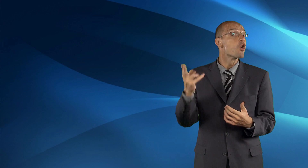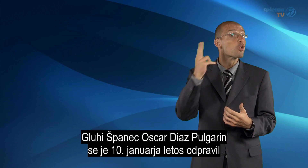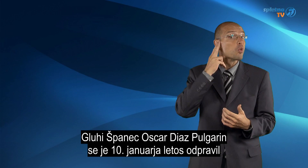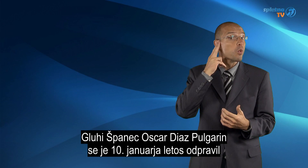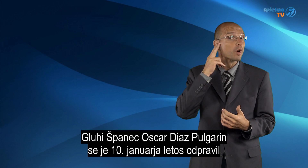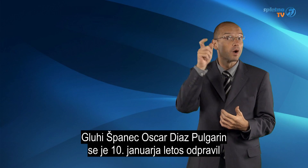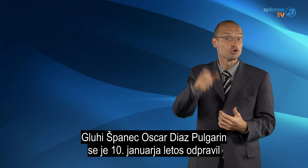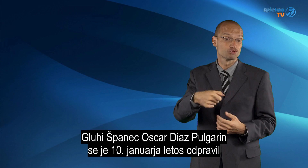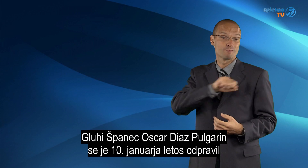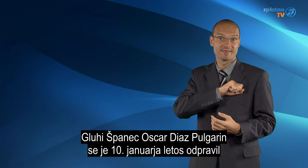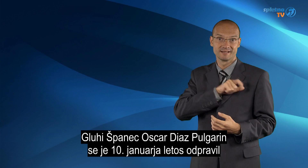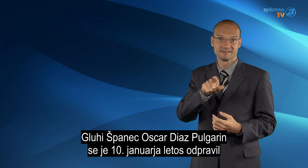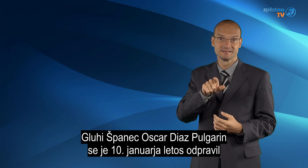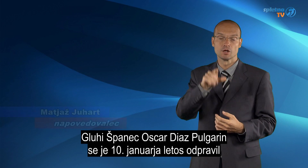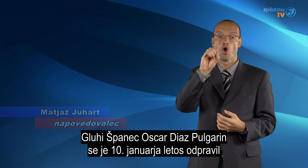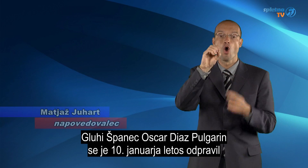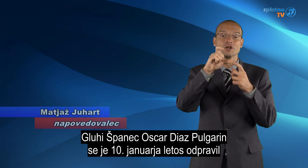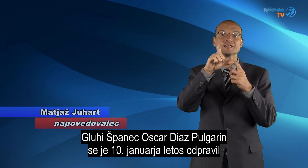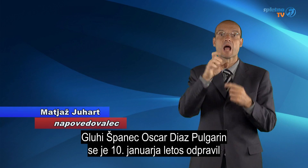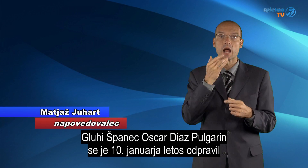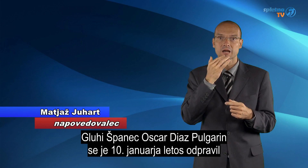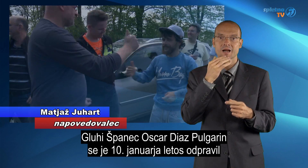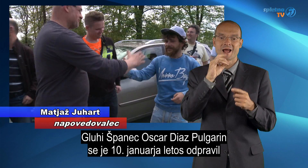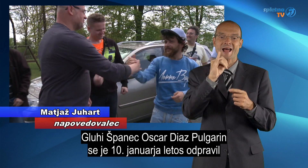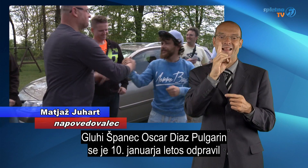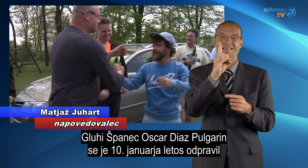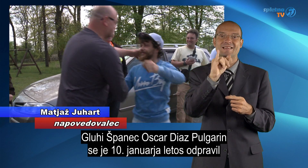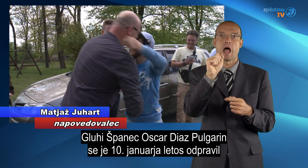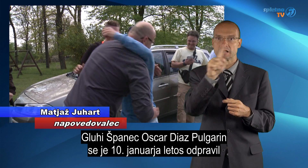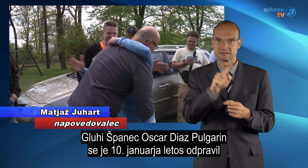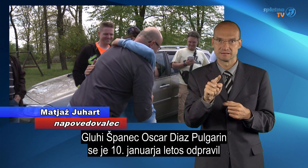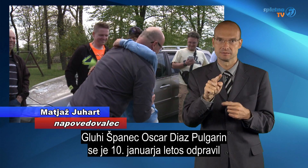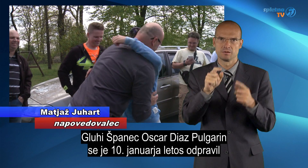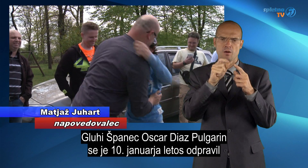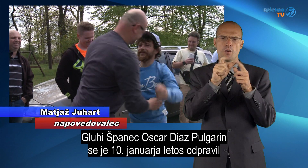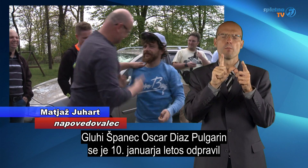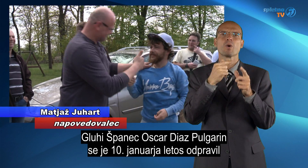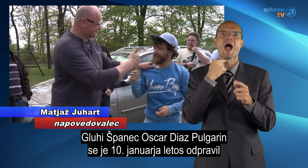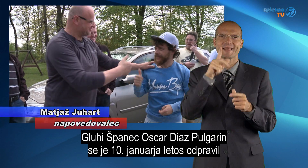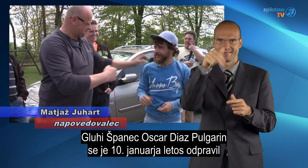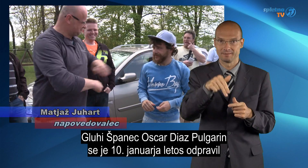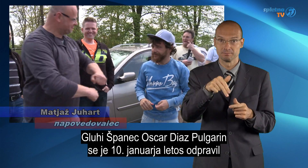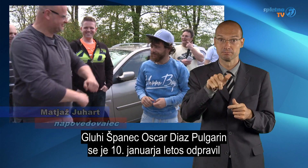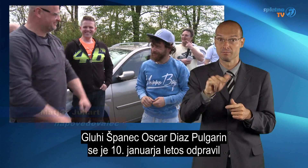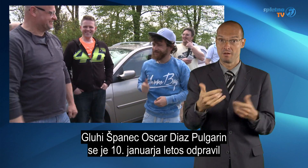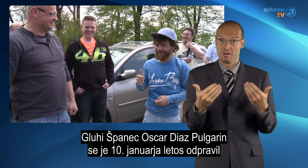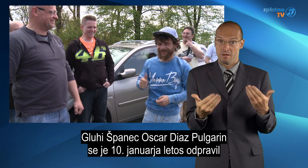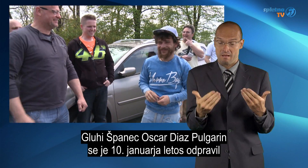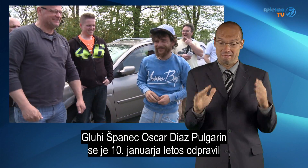Gluhi Španec Diaz Pulgarin se je 10. januarja letos odpravil na kolesarsko turnejo po